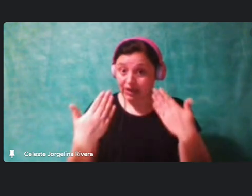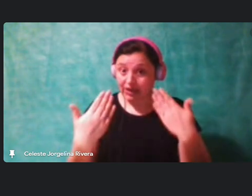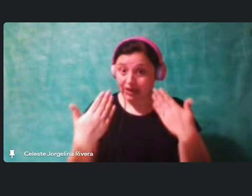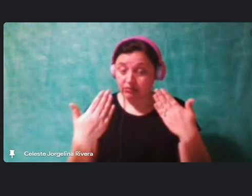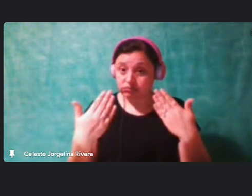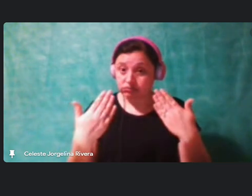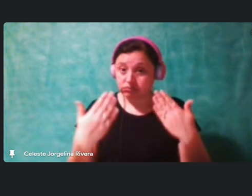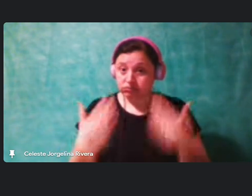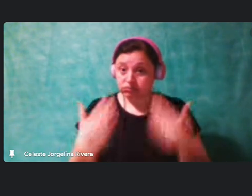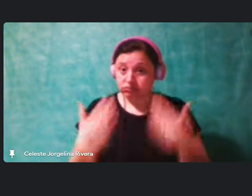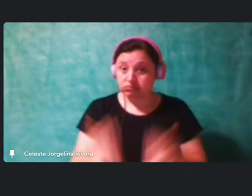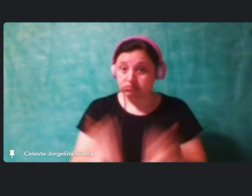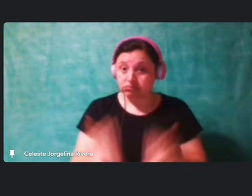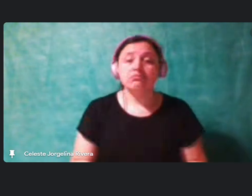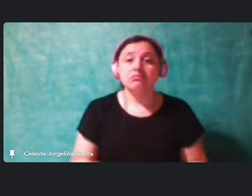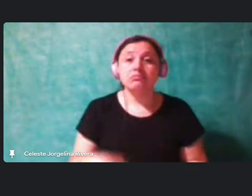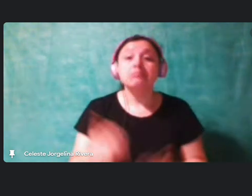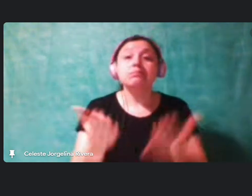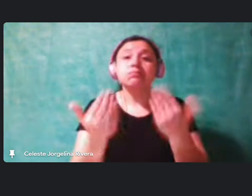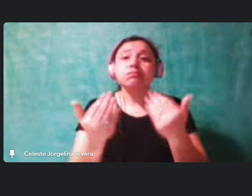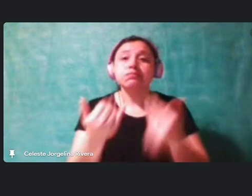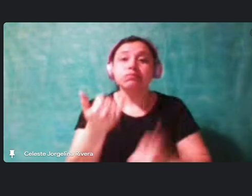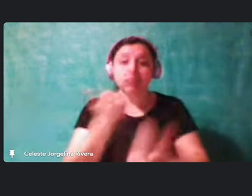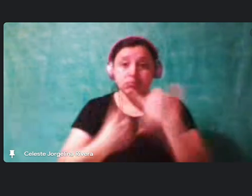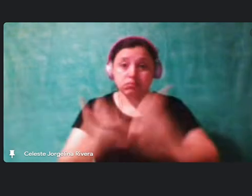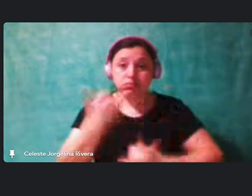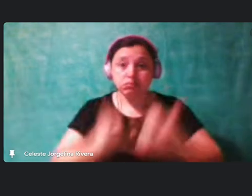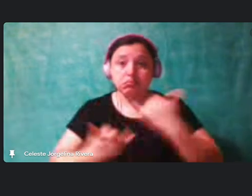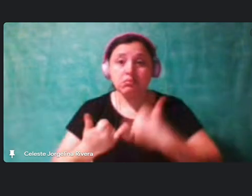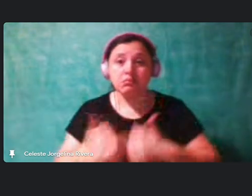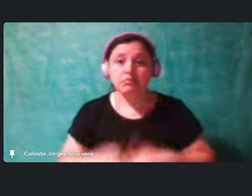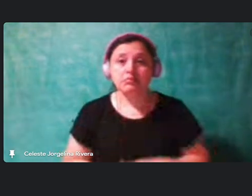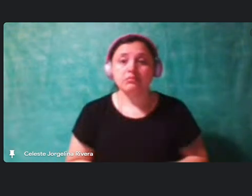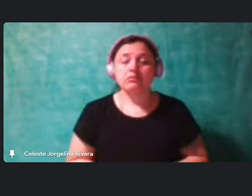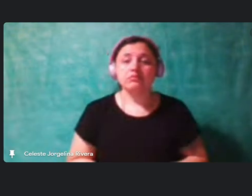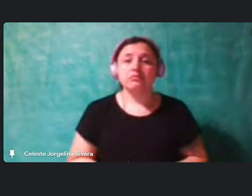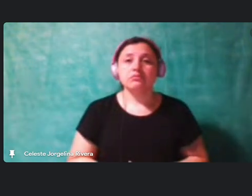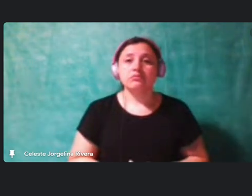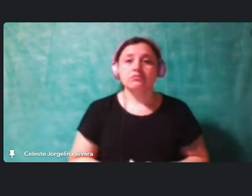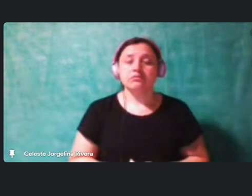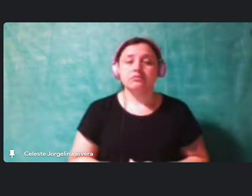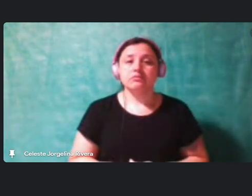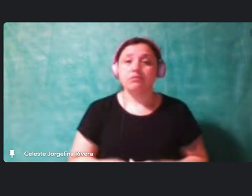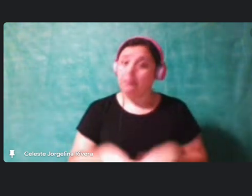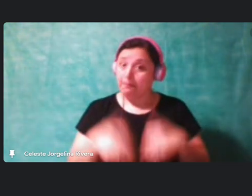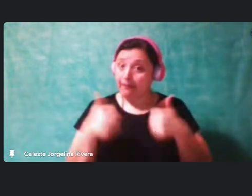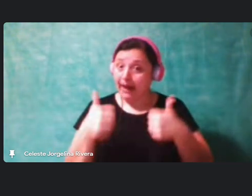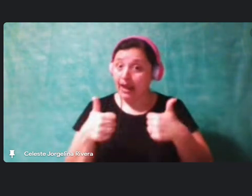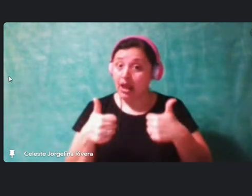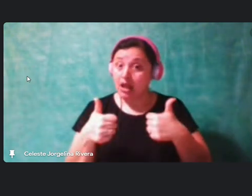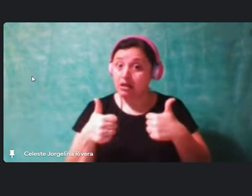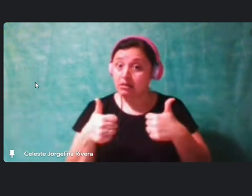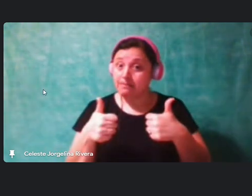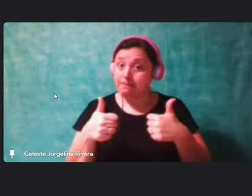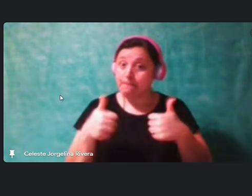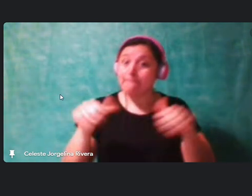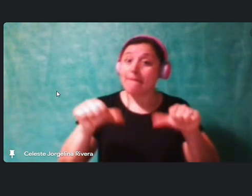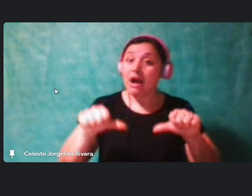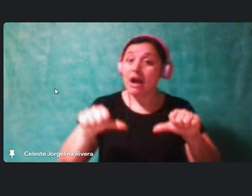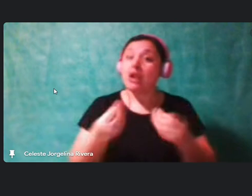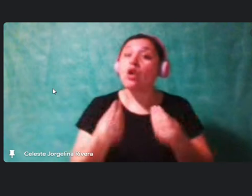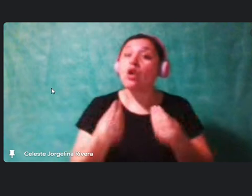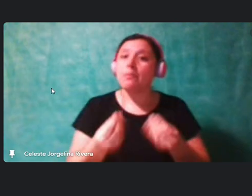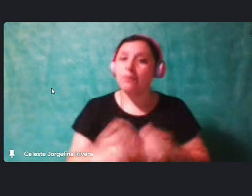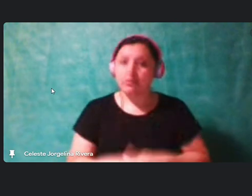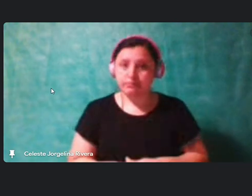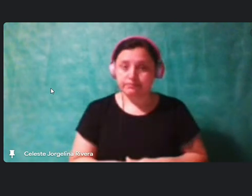¿Cómo anduvieron? Vamos a centrarnos primero en ING